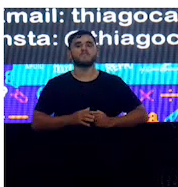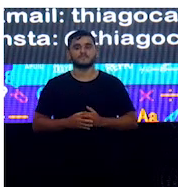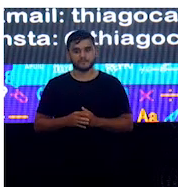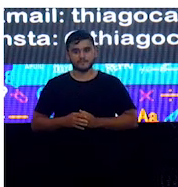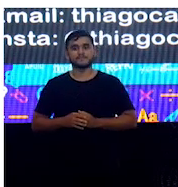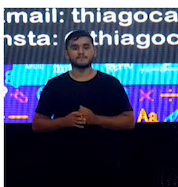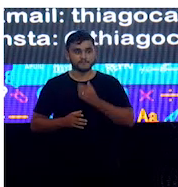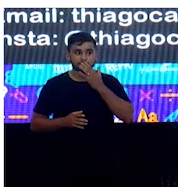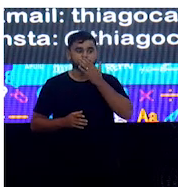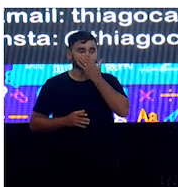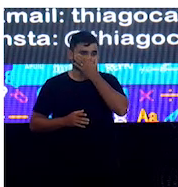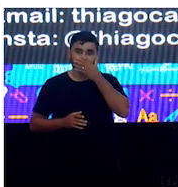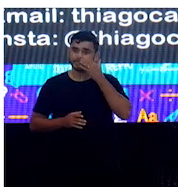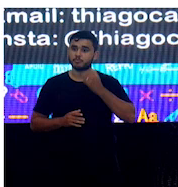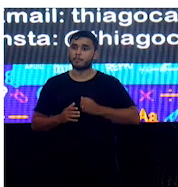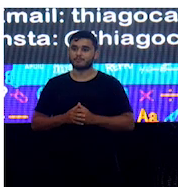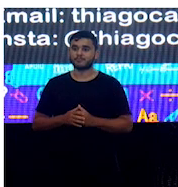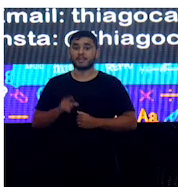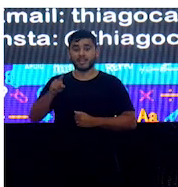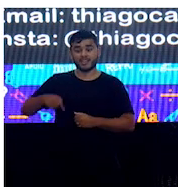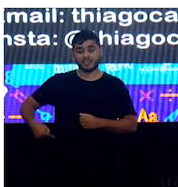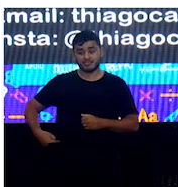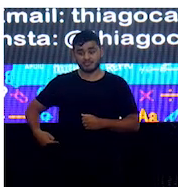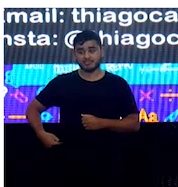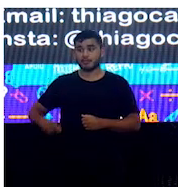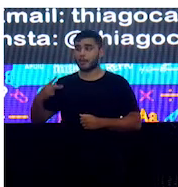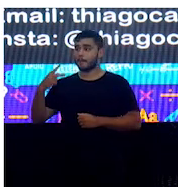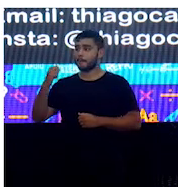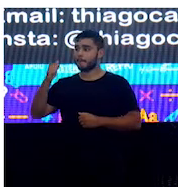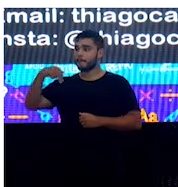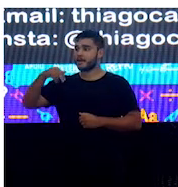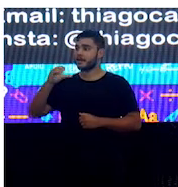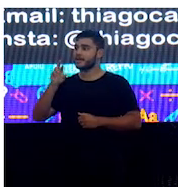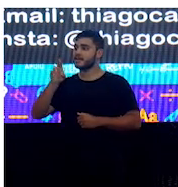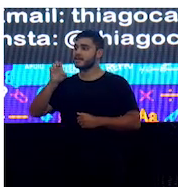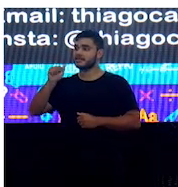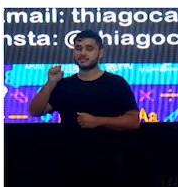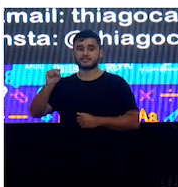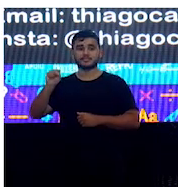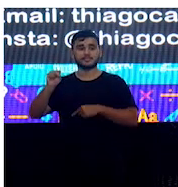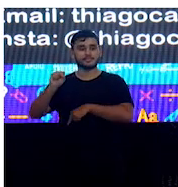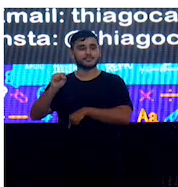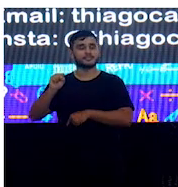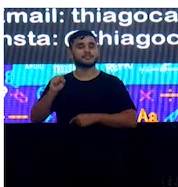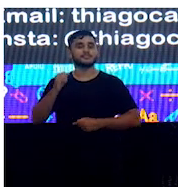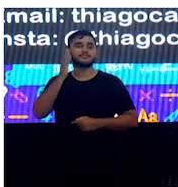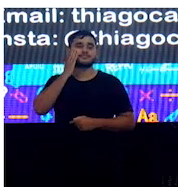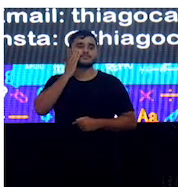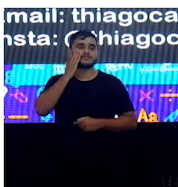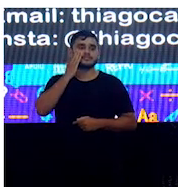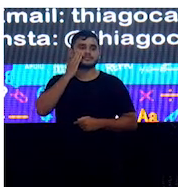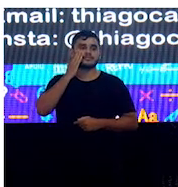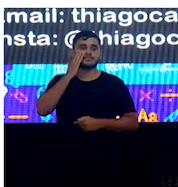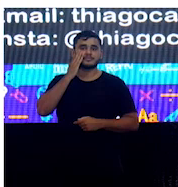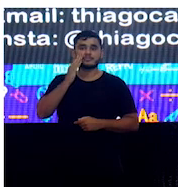E não é em qualquer lugar, é no pâncreas. Por quê, professor? Possibilidade de escapar é